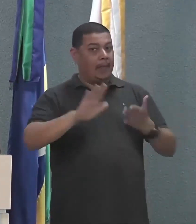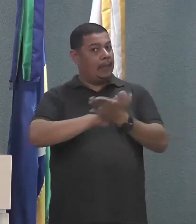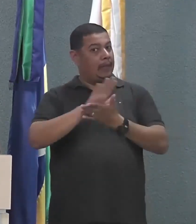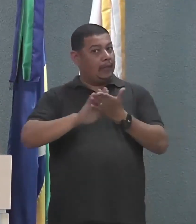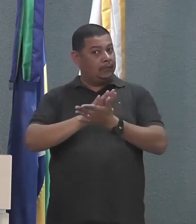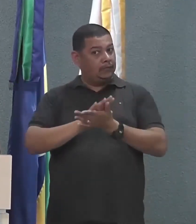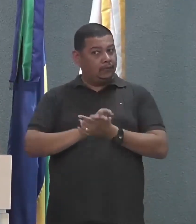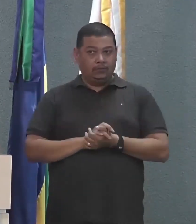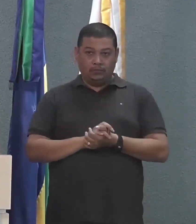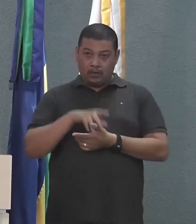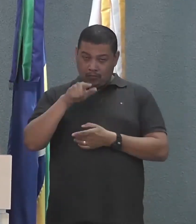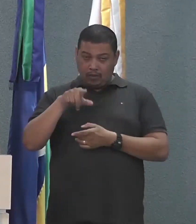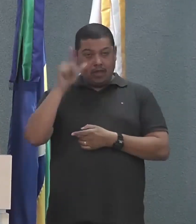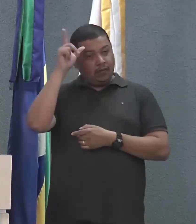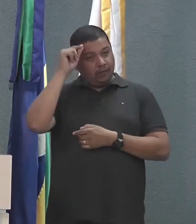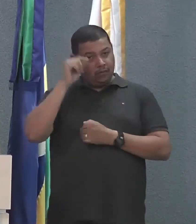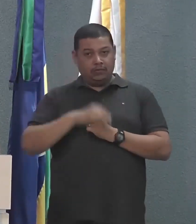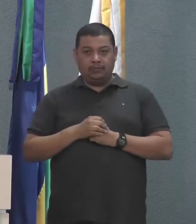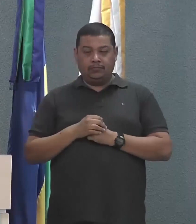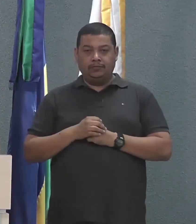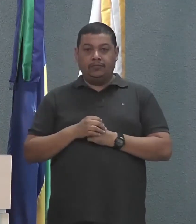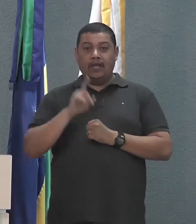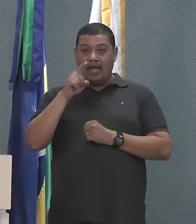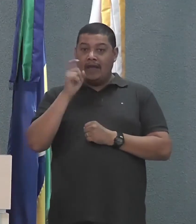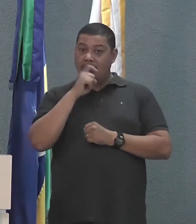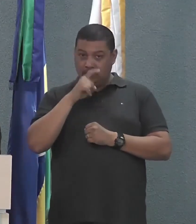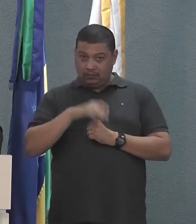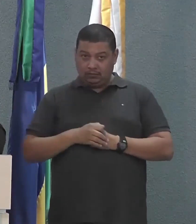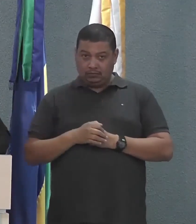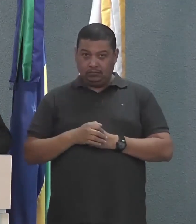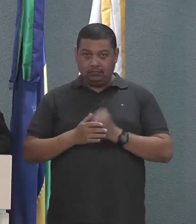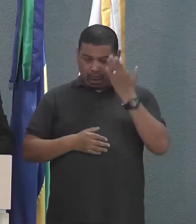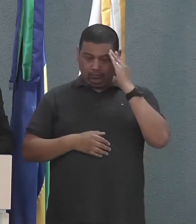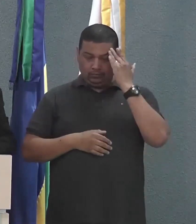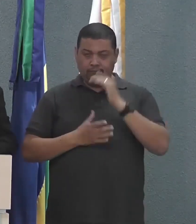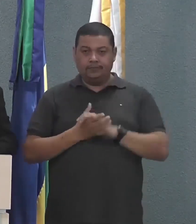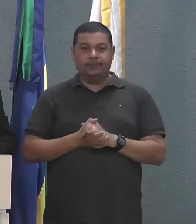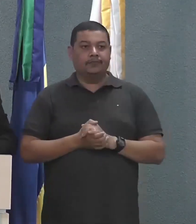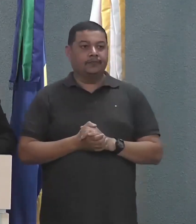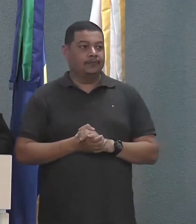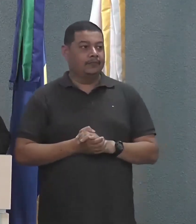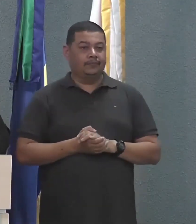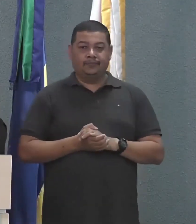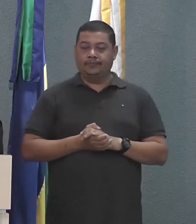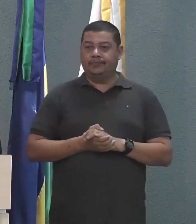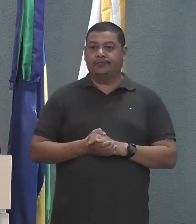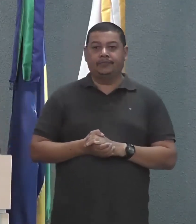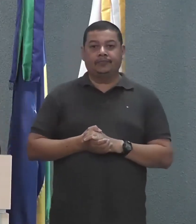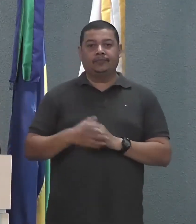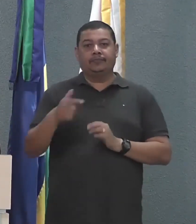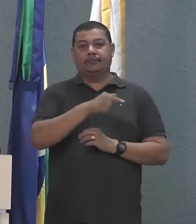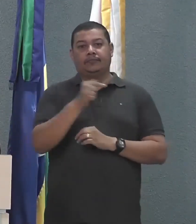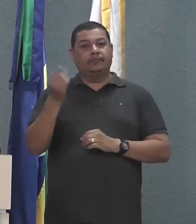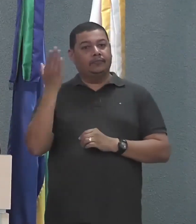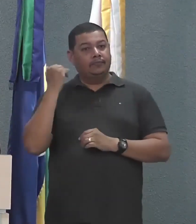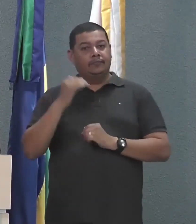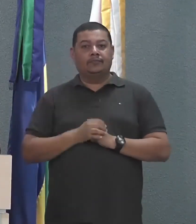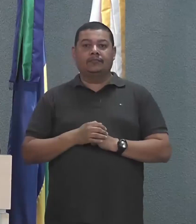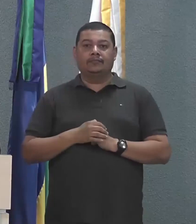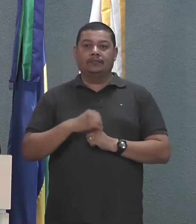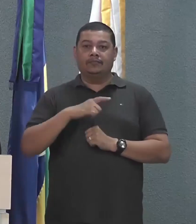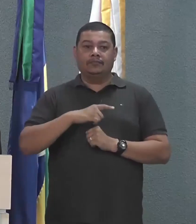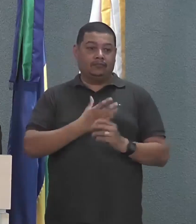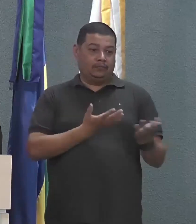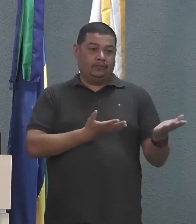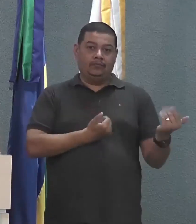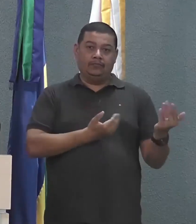Tá? Fiquem tranquilos, não é verdade. Essa semana nós tivemos a perca de um